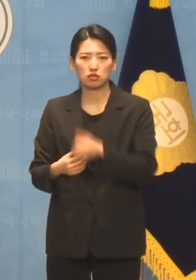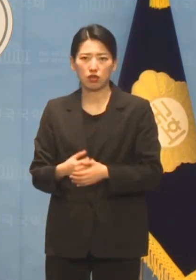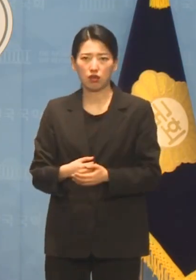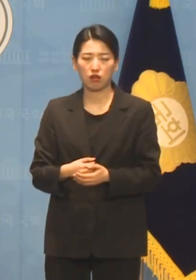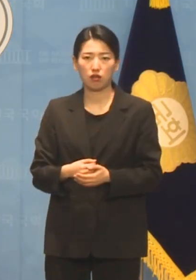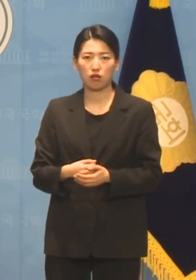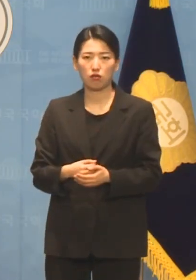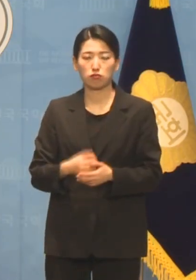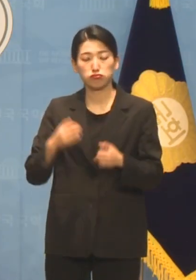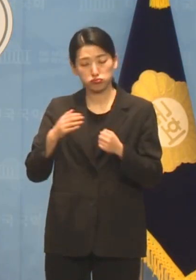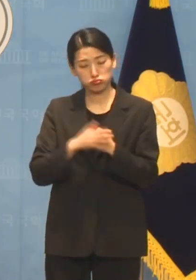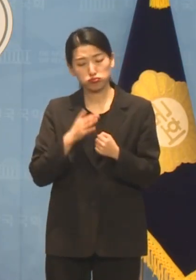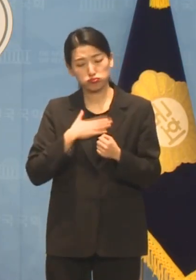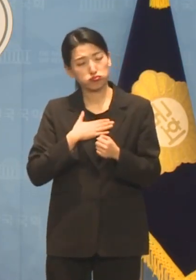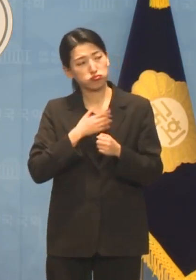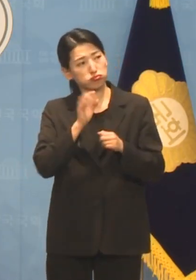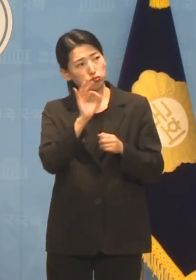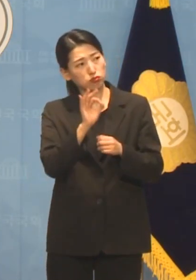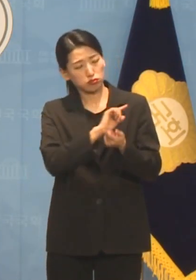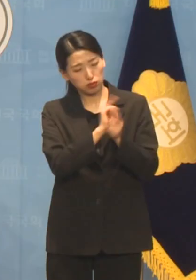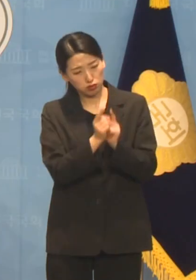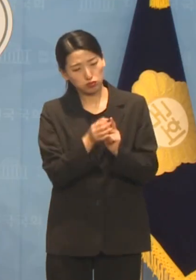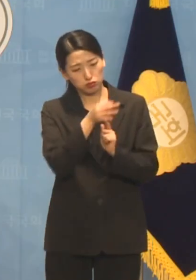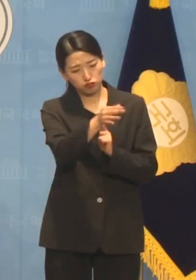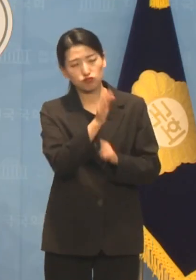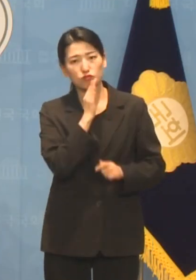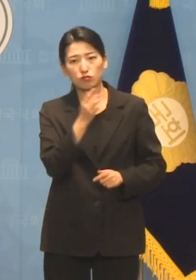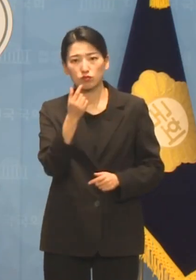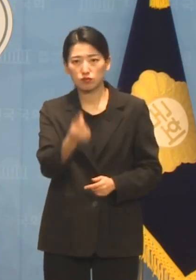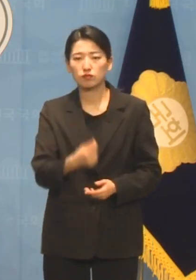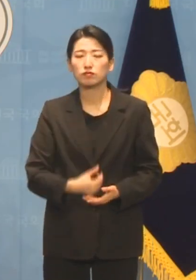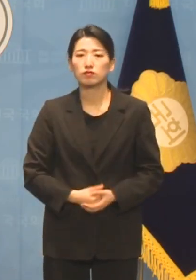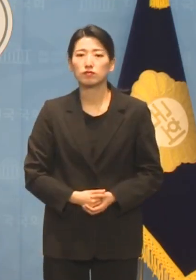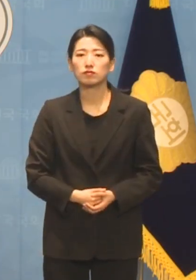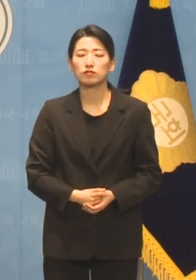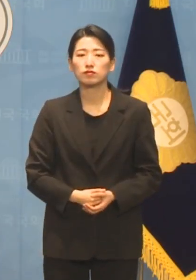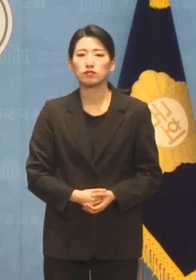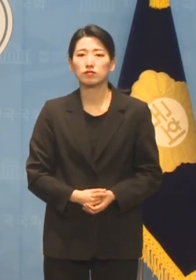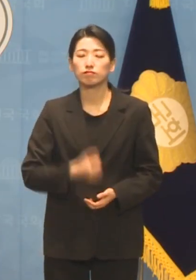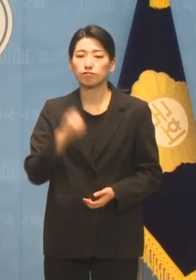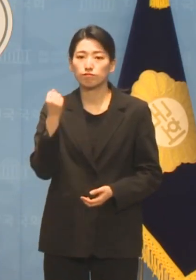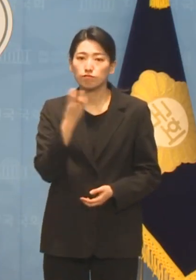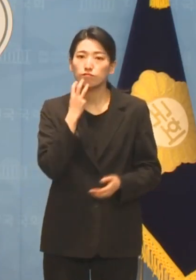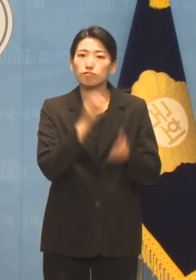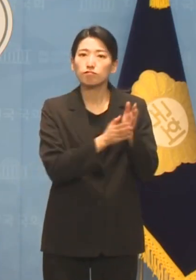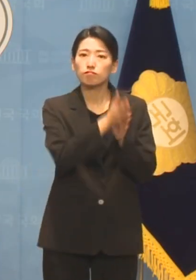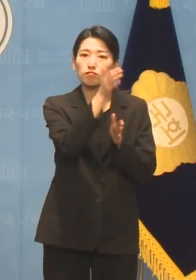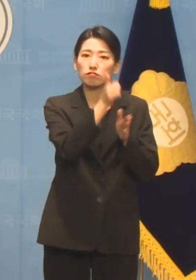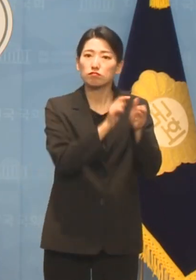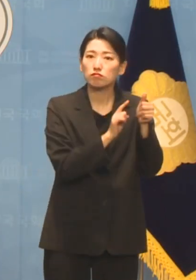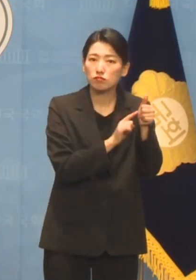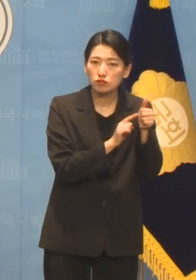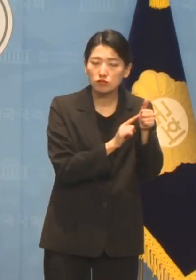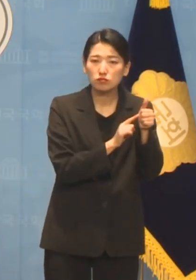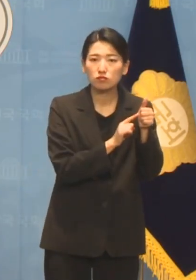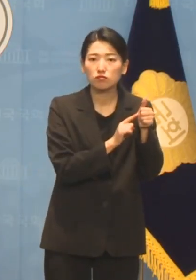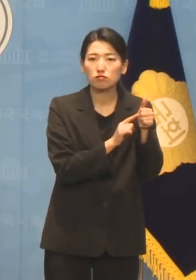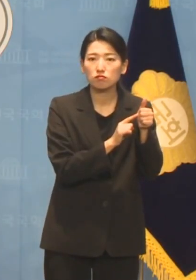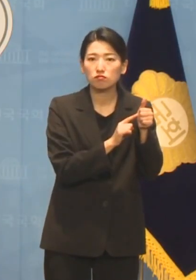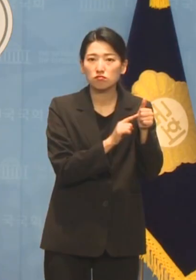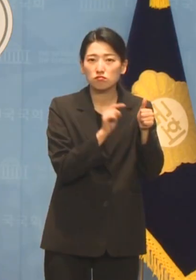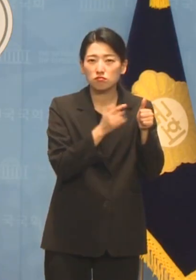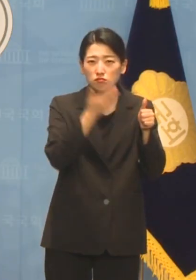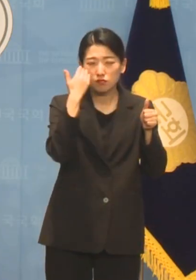해서 비용을 내준 것이라고 밝혔습니다. 또한 오 시장 여론조사 비용과 합하면 금액은 수천만